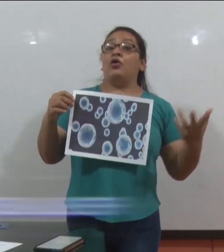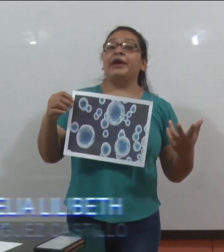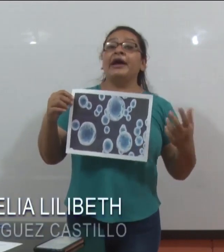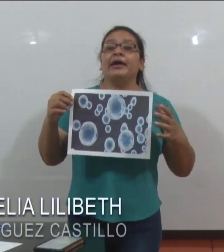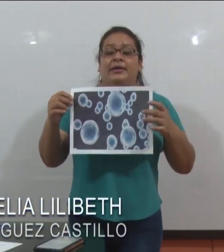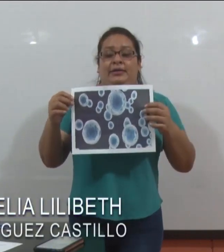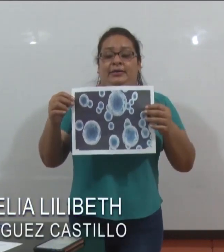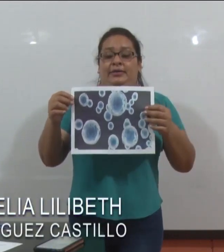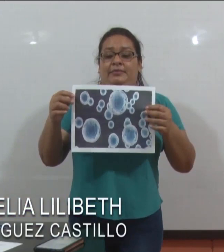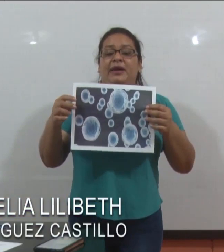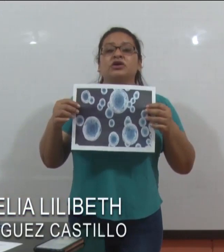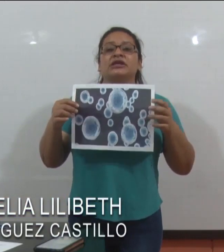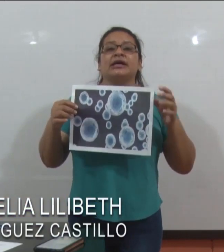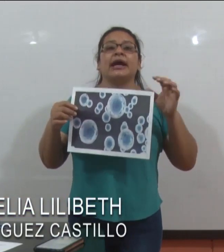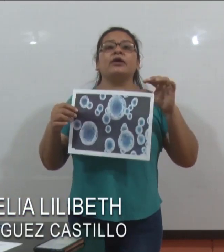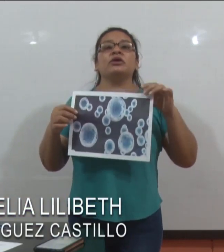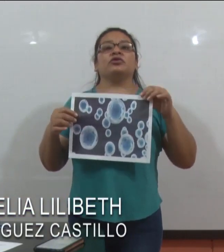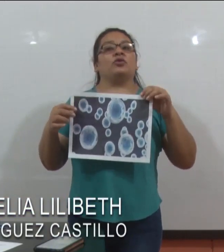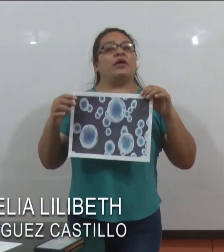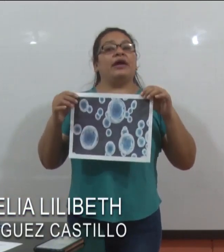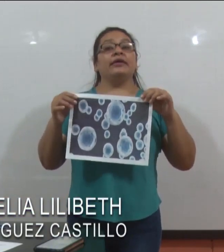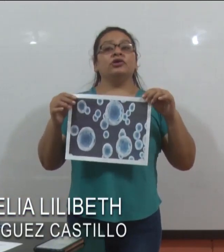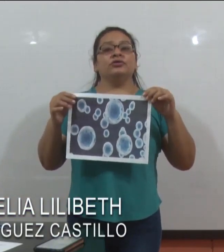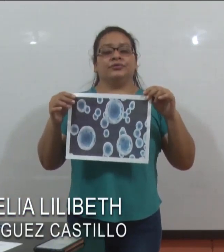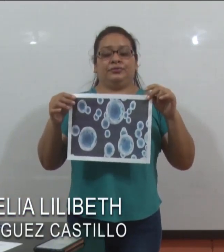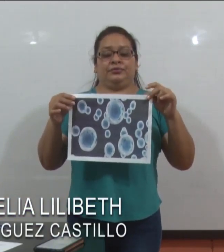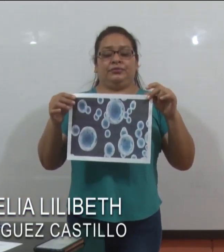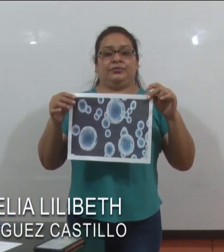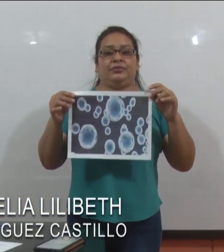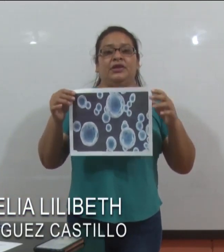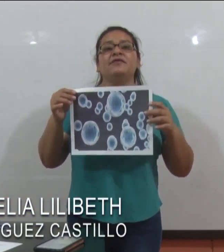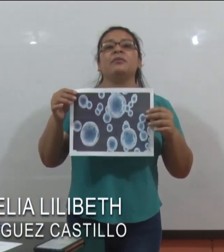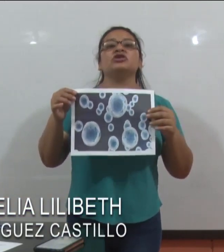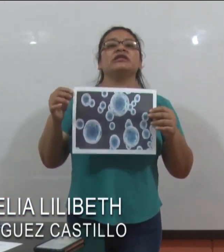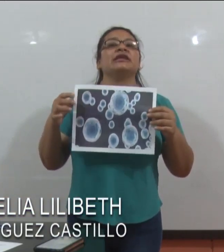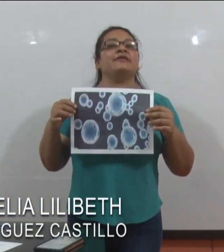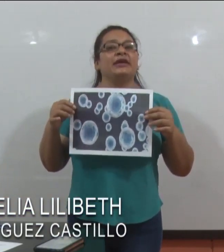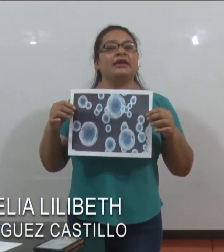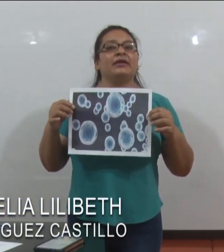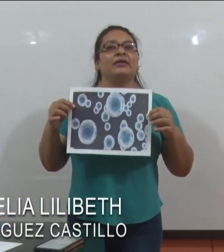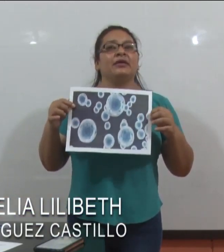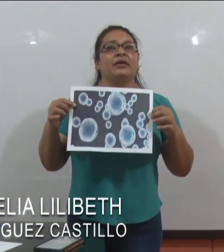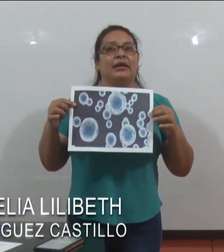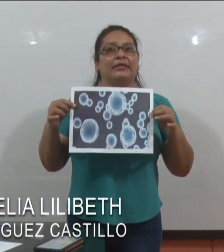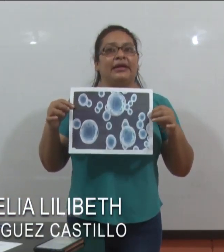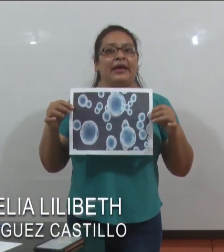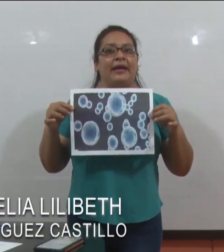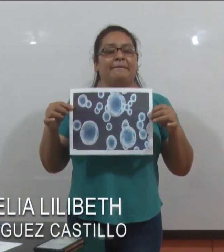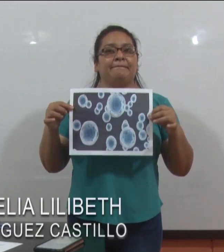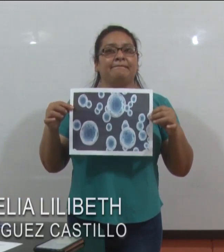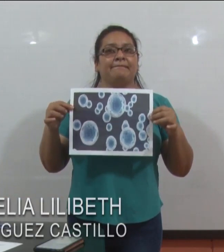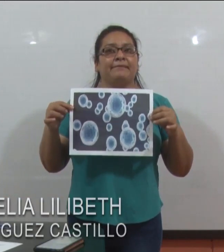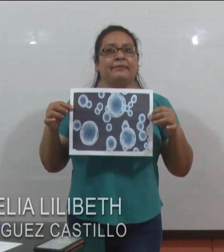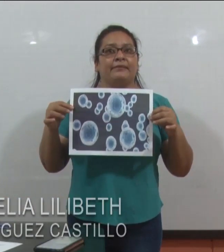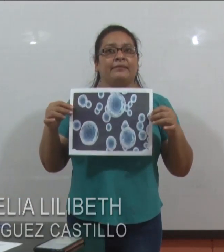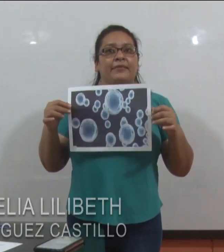Ahora vamos a sacar nuestro cuaderno y vamos a escribir la tarea.